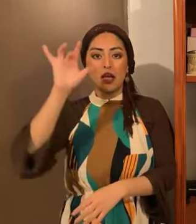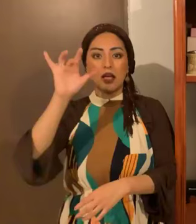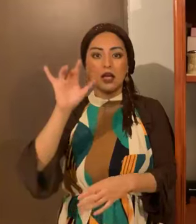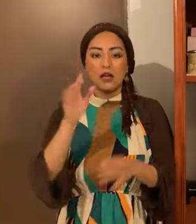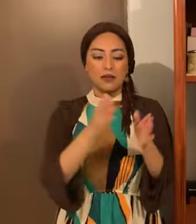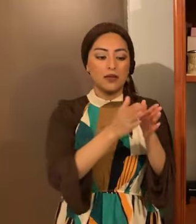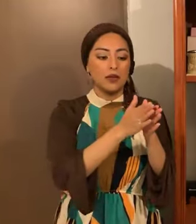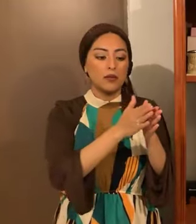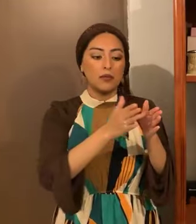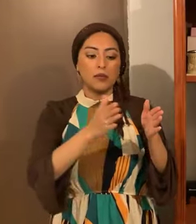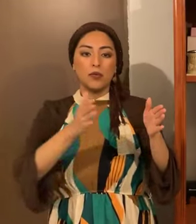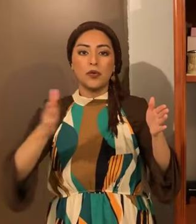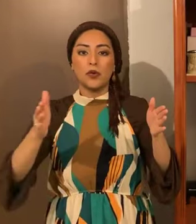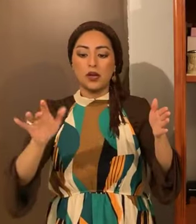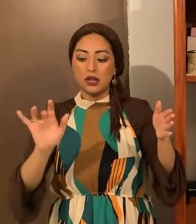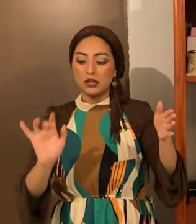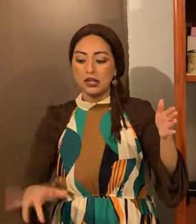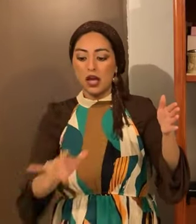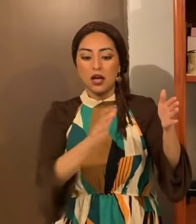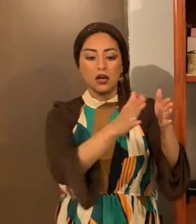entre esta nota,